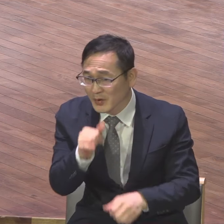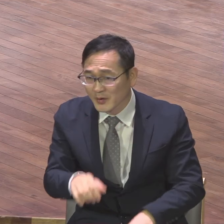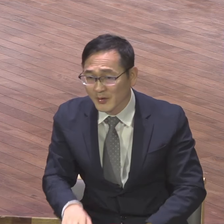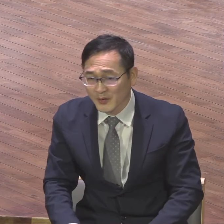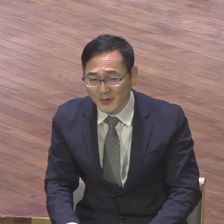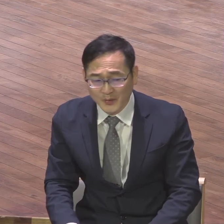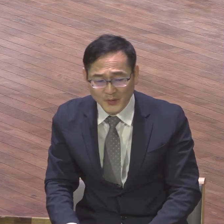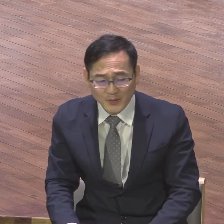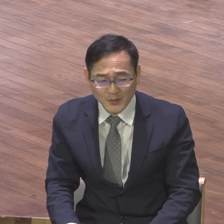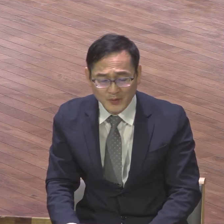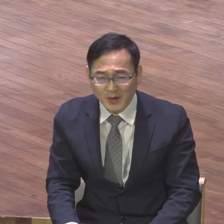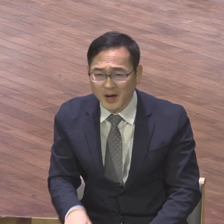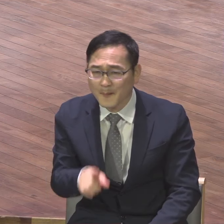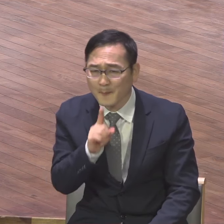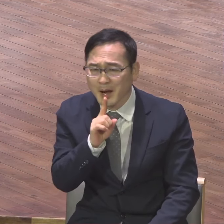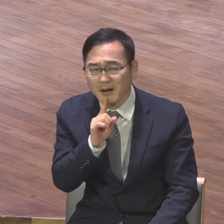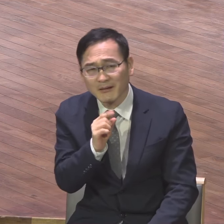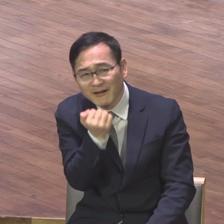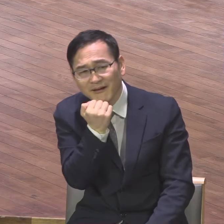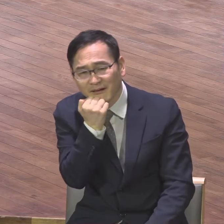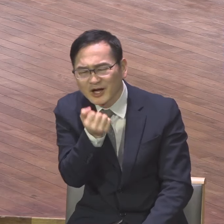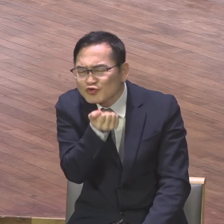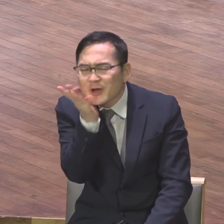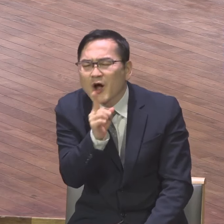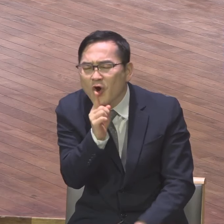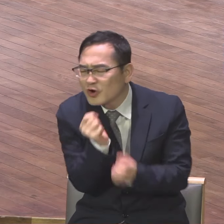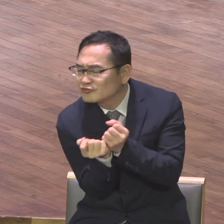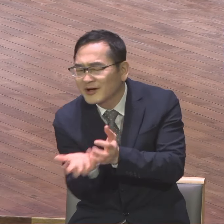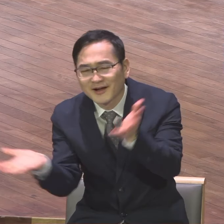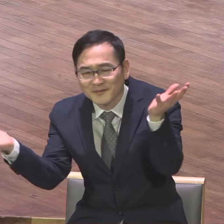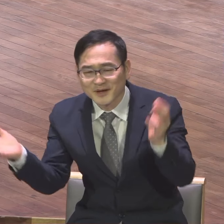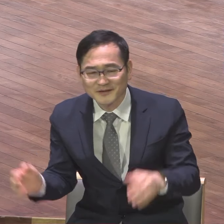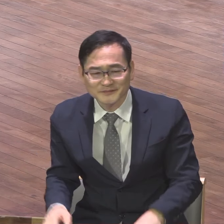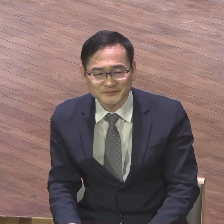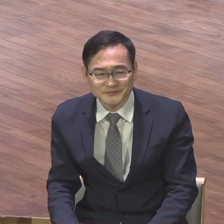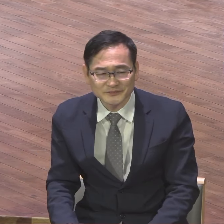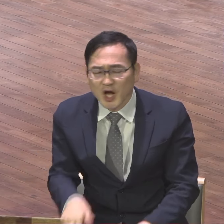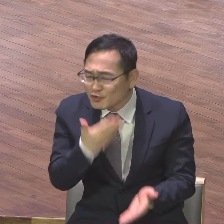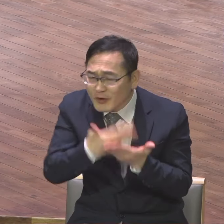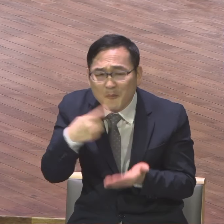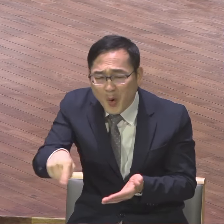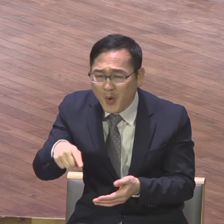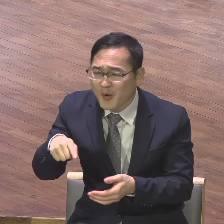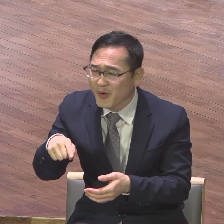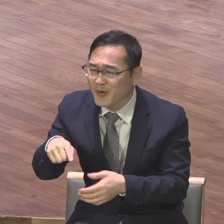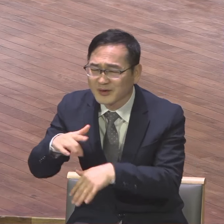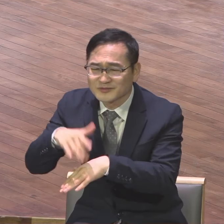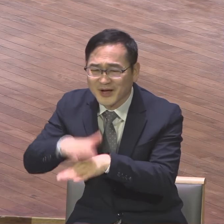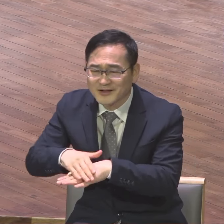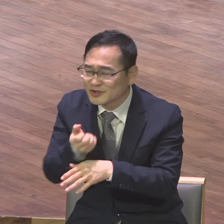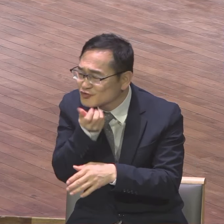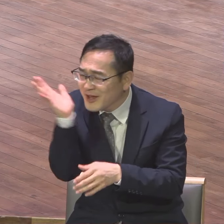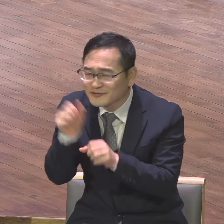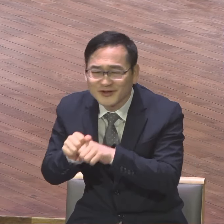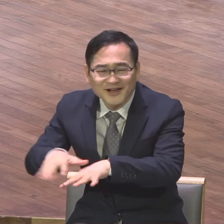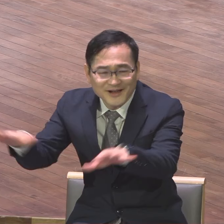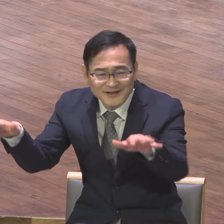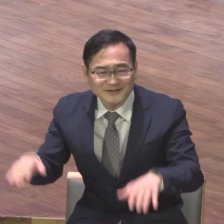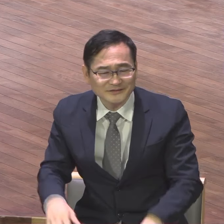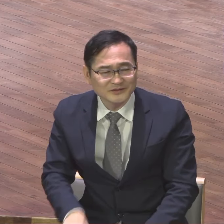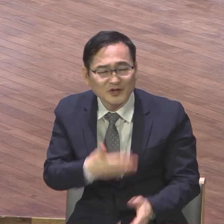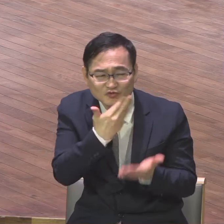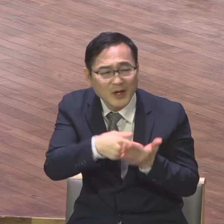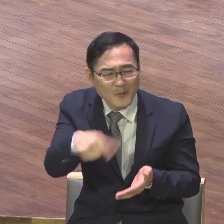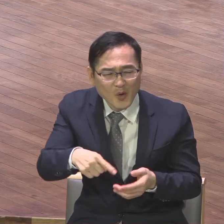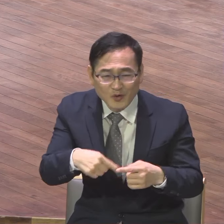웃은 좀 웃기는 것 같은데 이 말에는 중요한 의미가 있어요. 이게 유행어가 되었는데